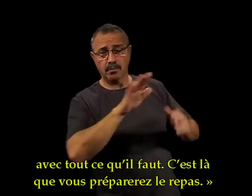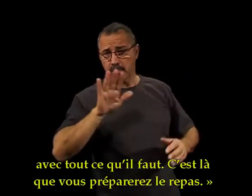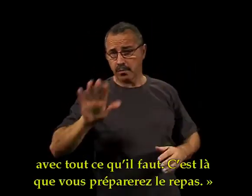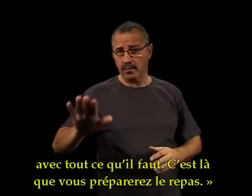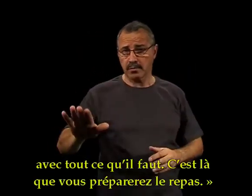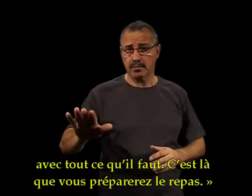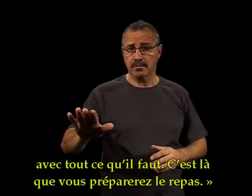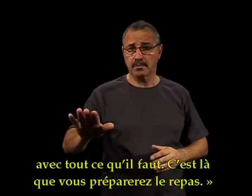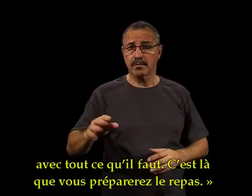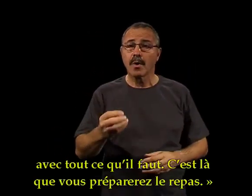avec tout ce qu'il faut.